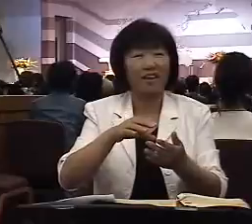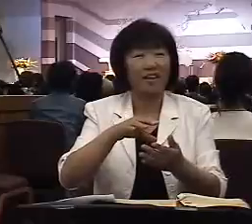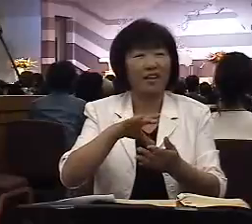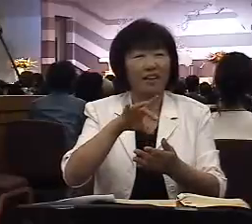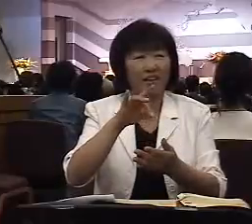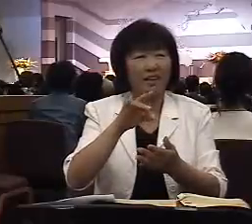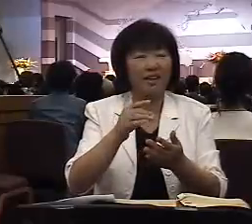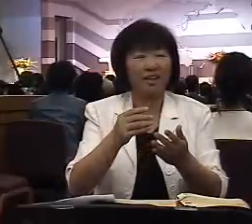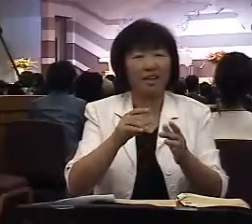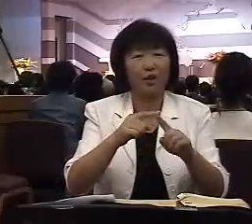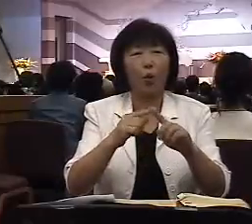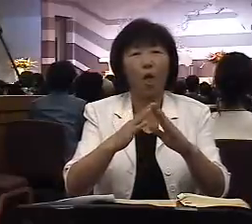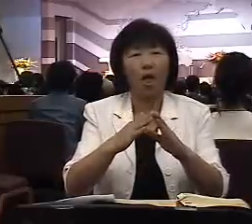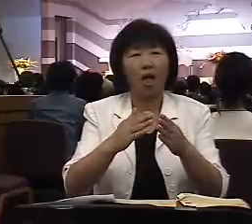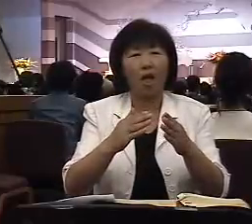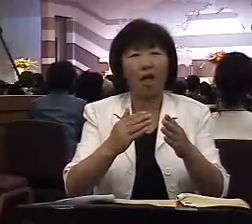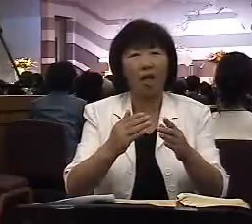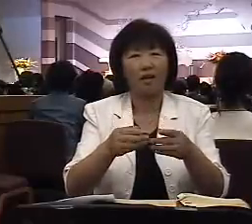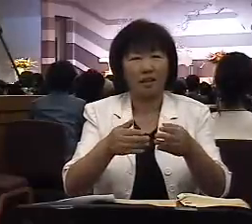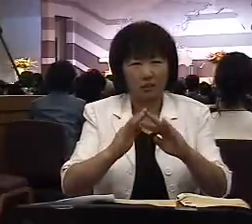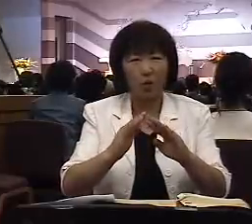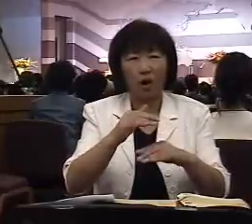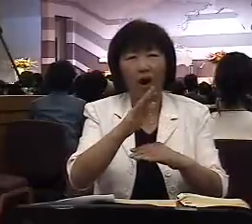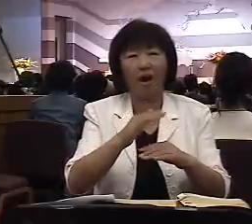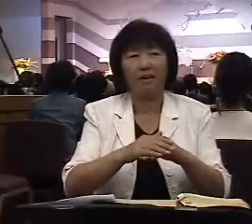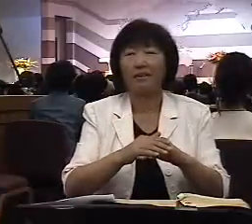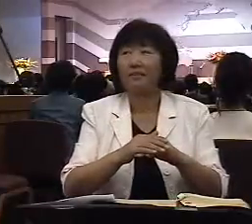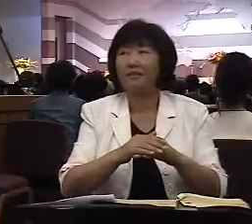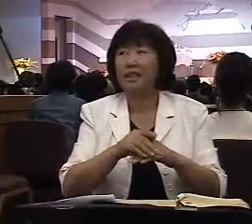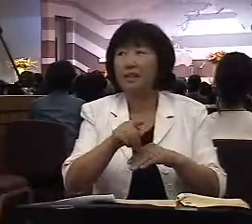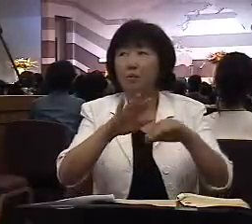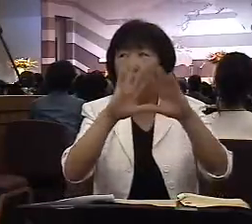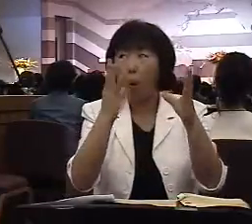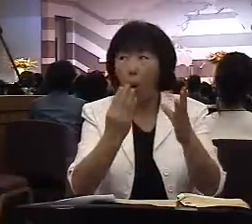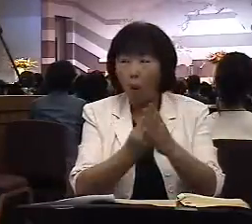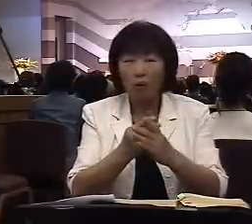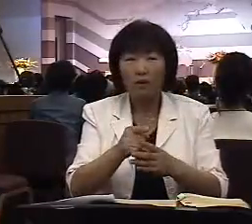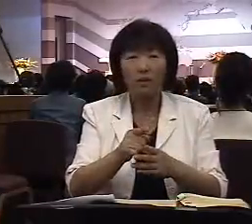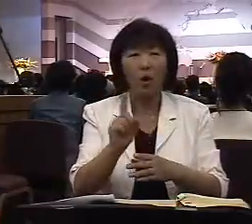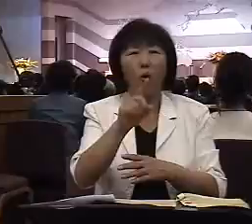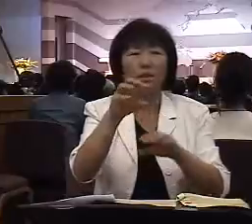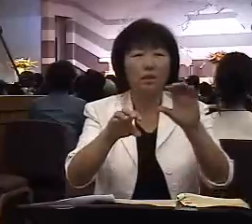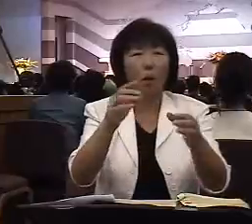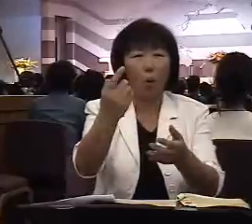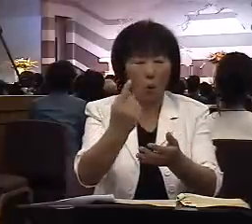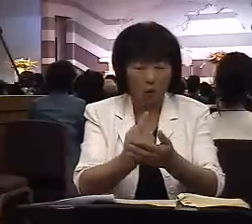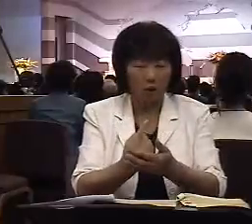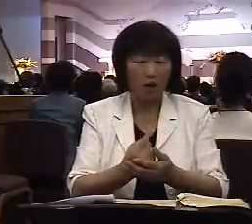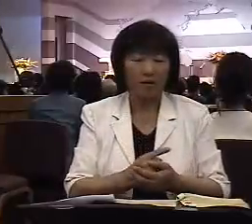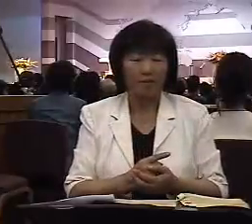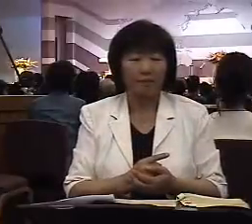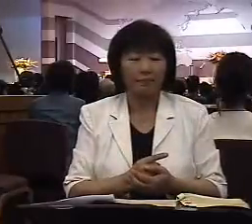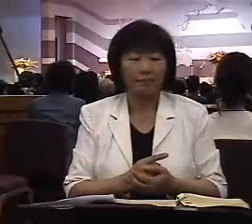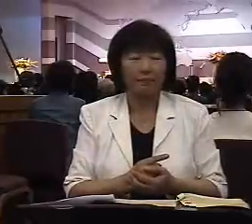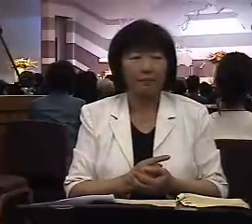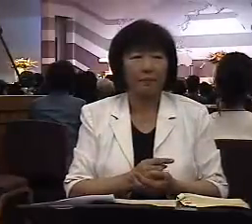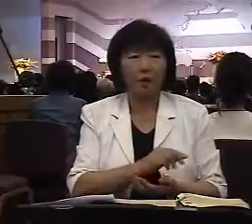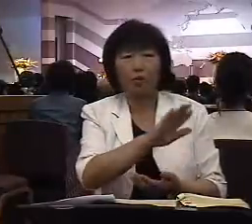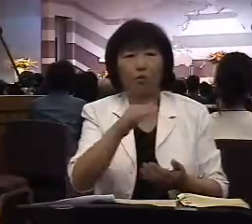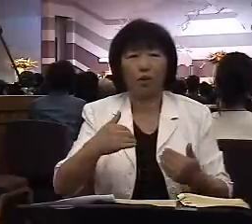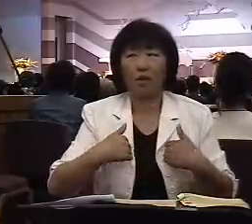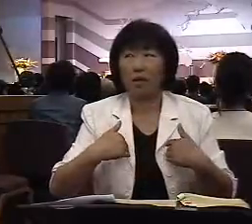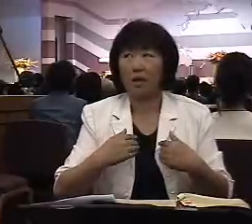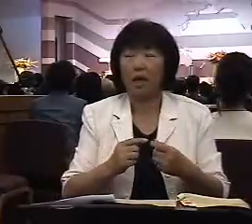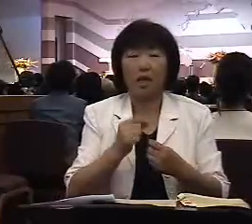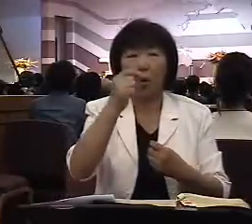소망을 가지고 힘있게 이 세상을 살아갑니다. 이 모든 것이 어디에서 오느냐? 이것이 바로